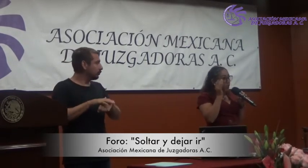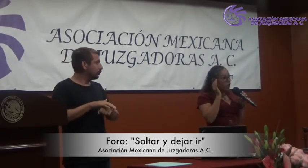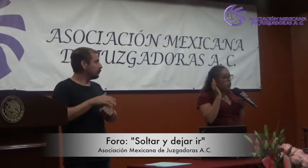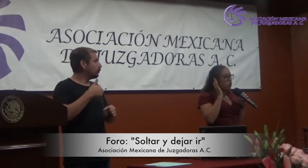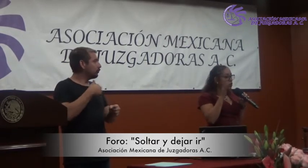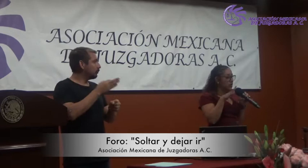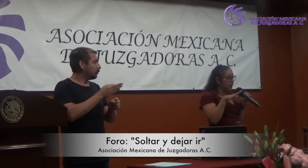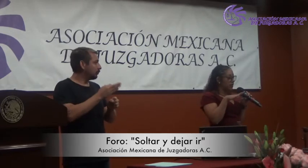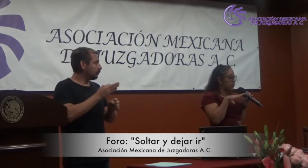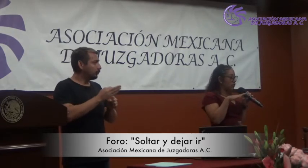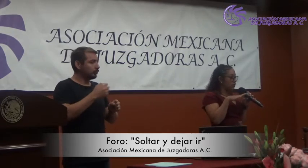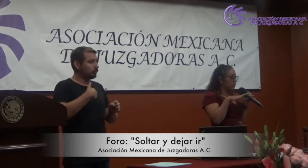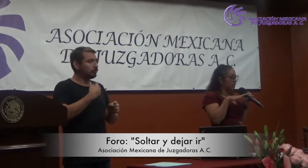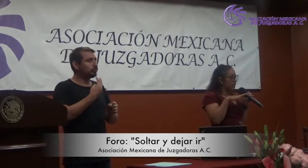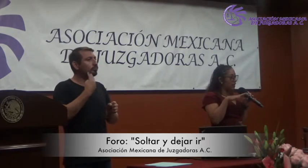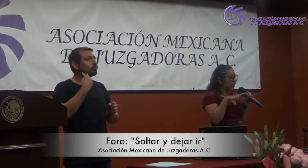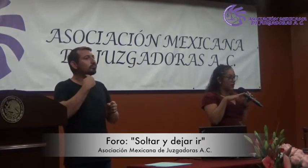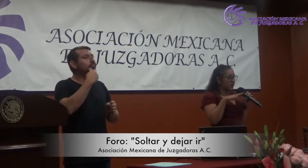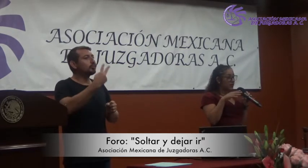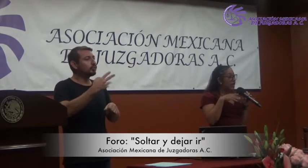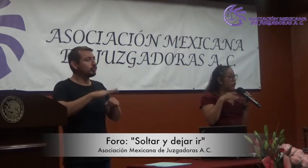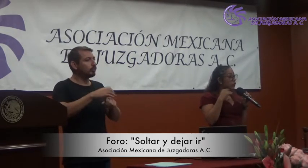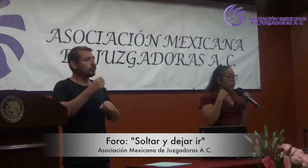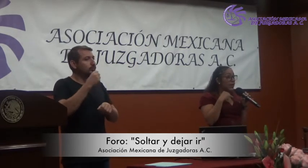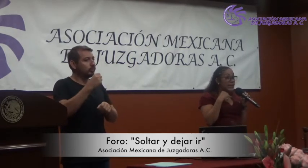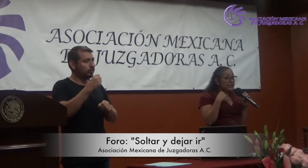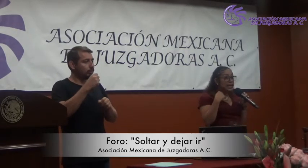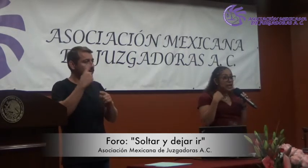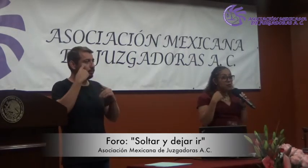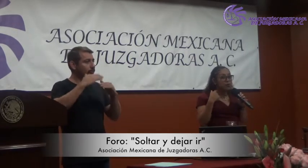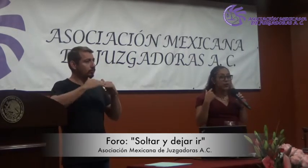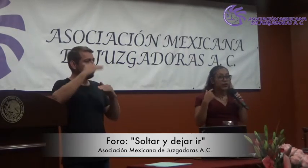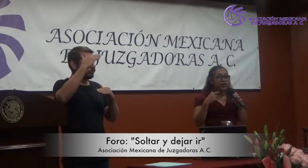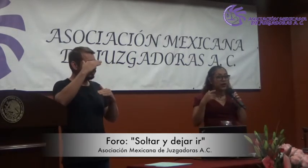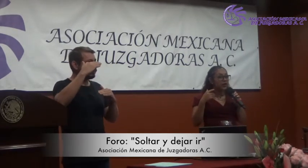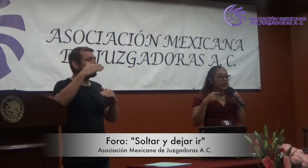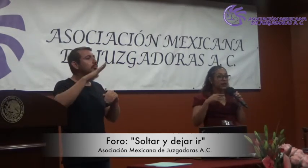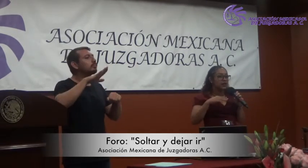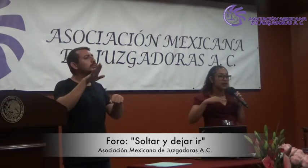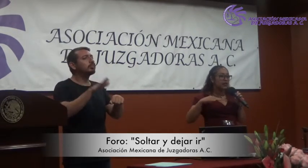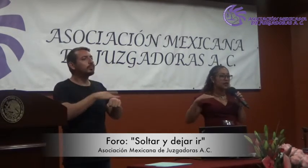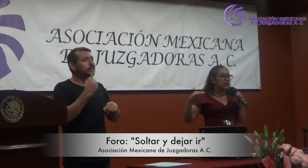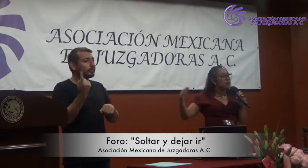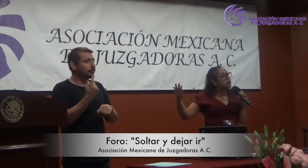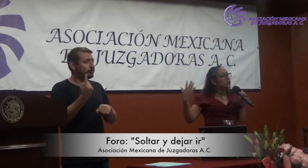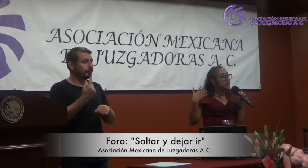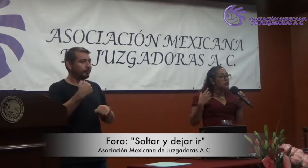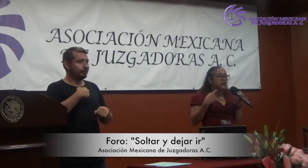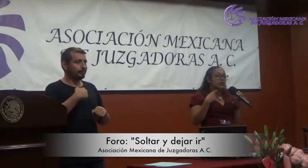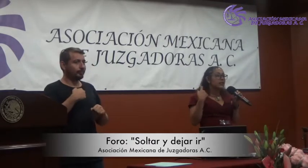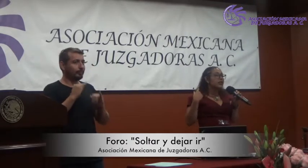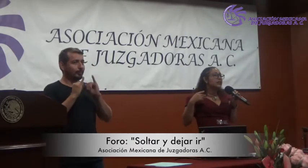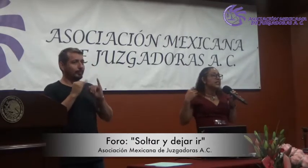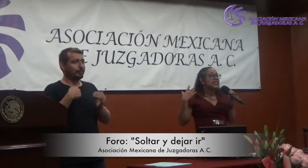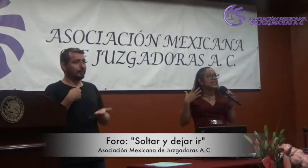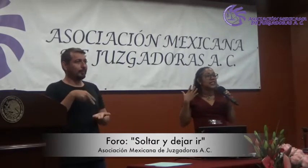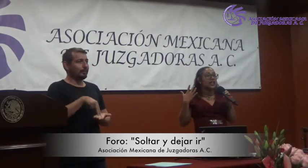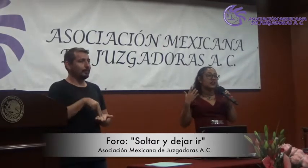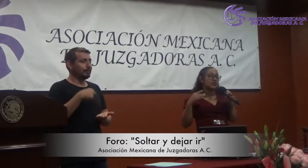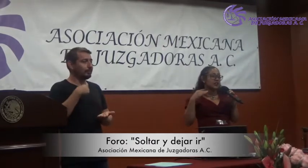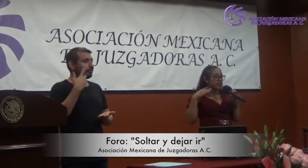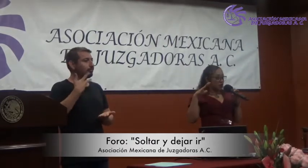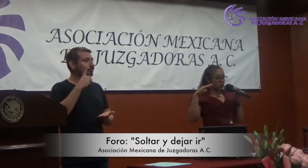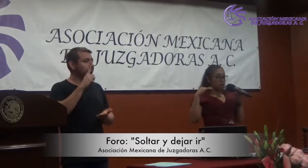vamos a manejar un volumen alto del audio en la sala porque también mi intérprete